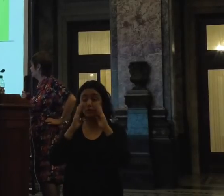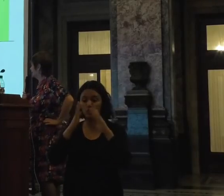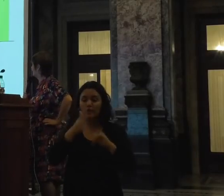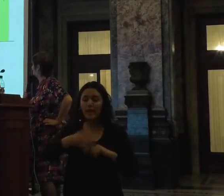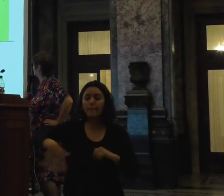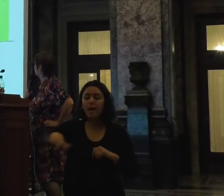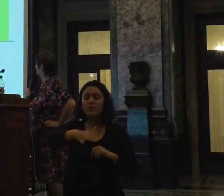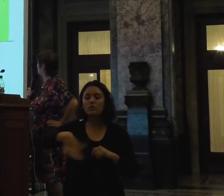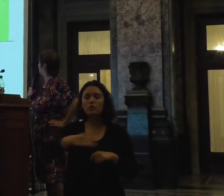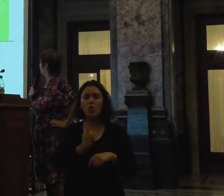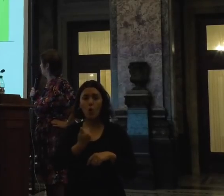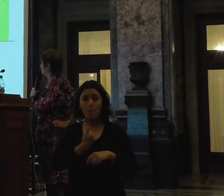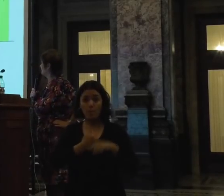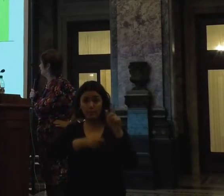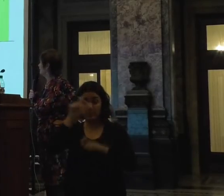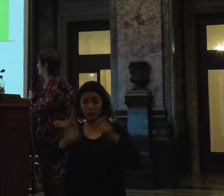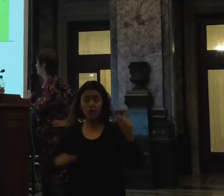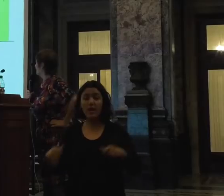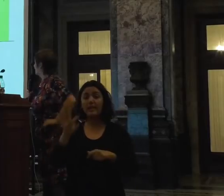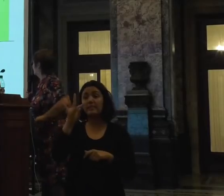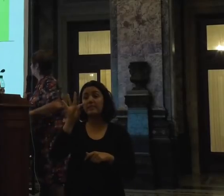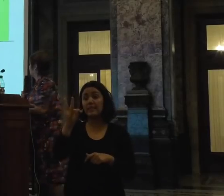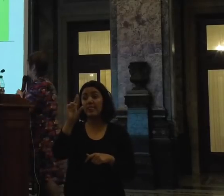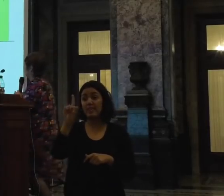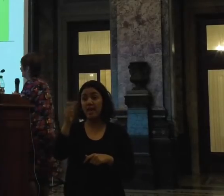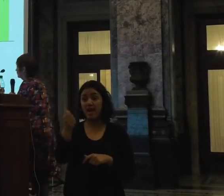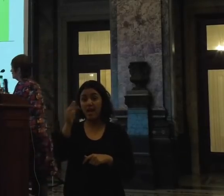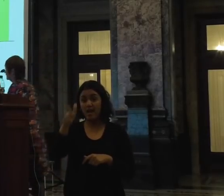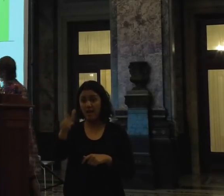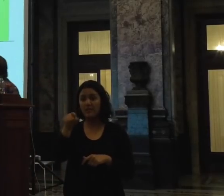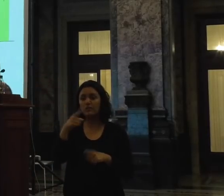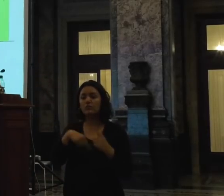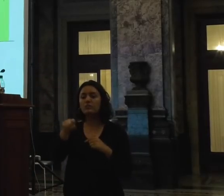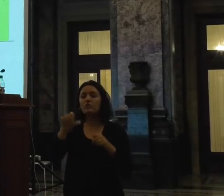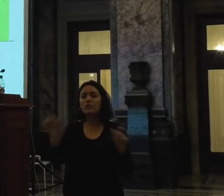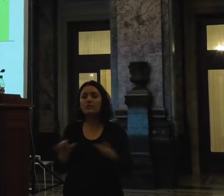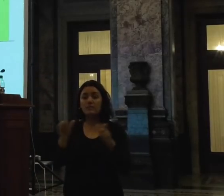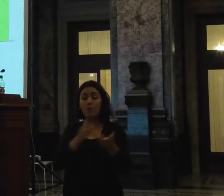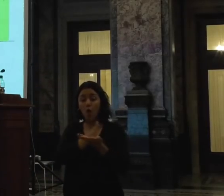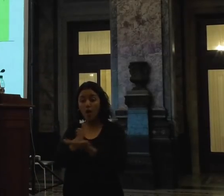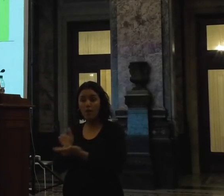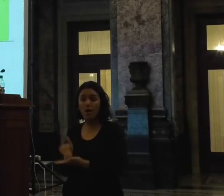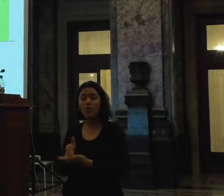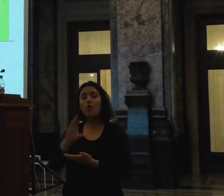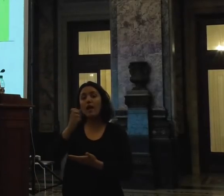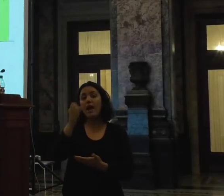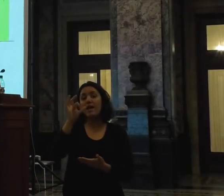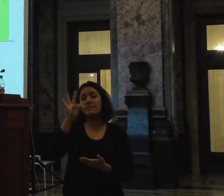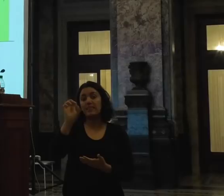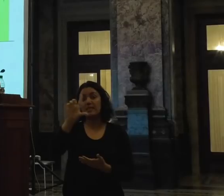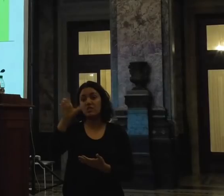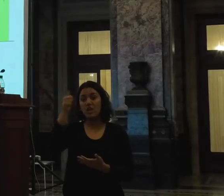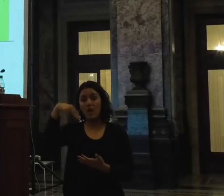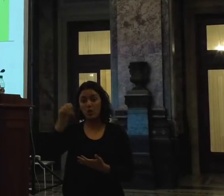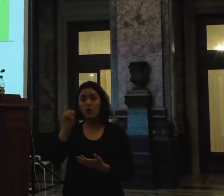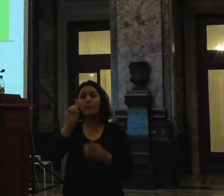espacial en personas con TDAH. Y esto lo hicimos en colaboración con Javier Castellanos, otro profesor que